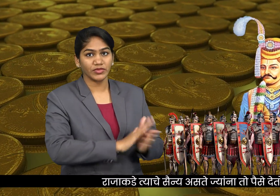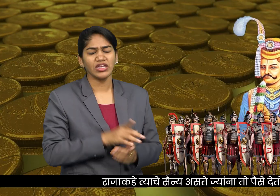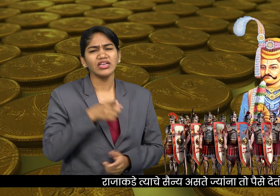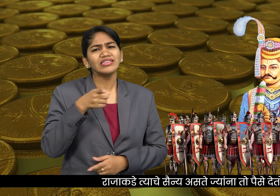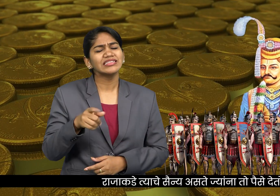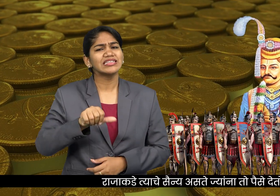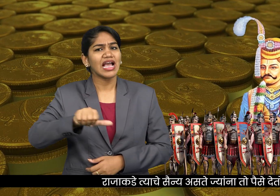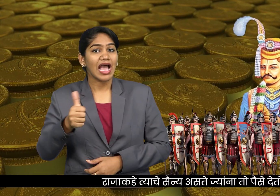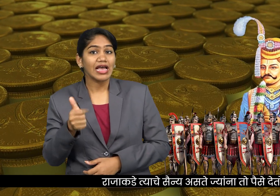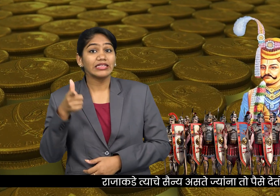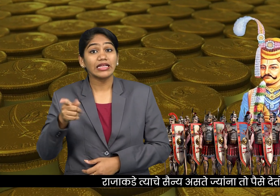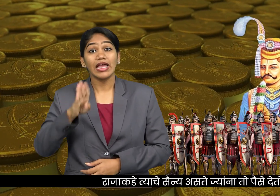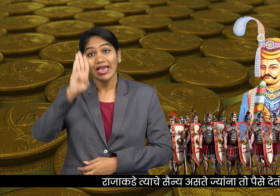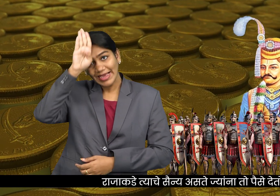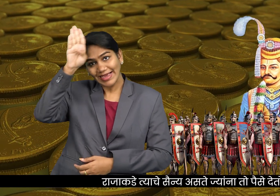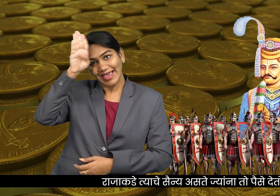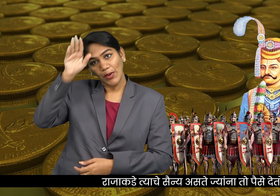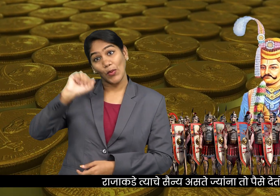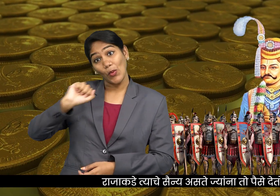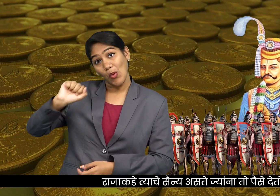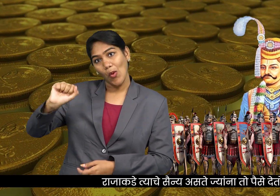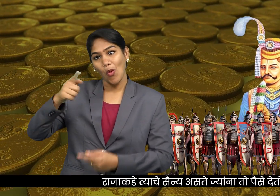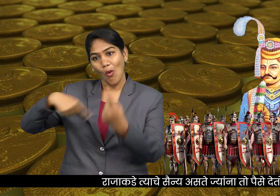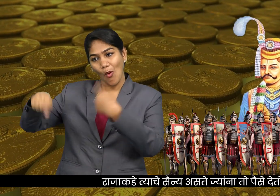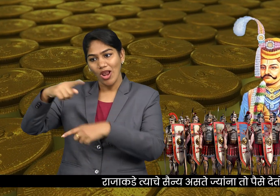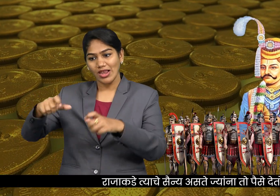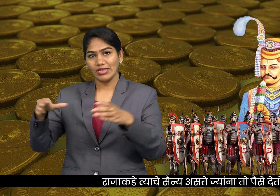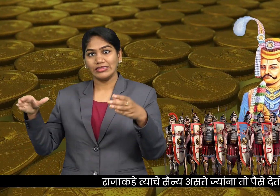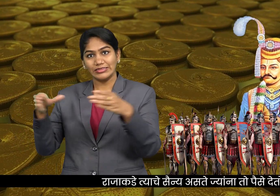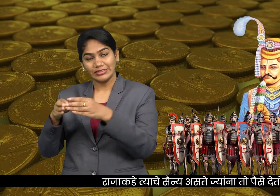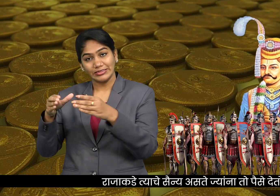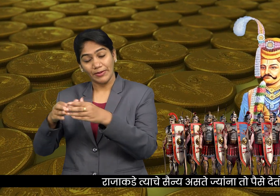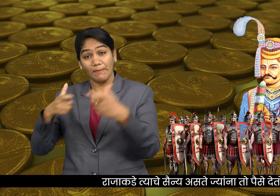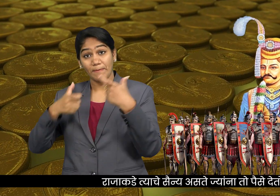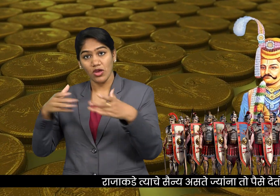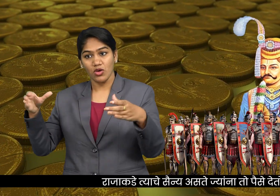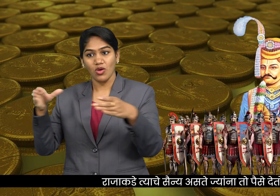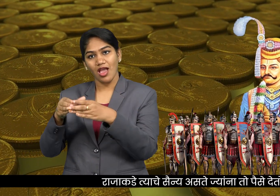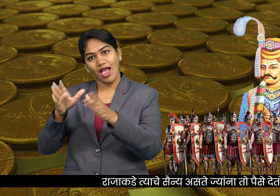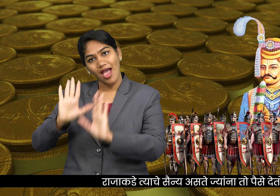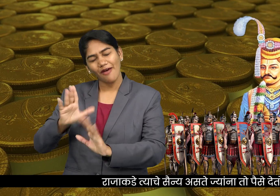राजाकडे त्याचे सैन्य असते, ज्यांना तो पैसे देतो.